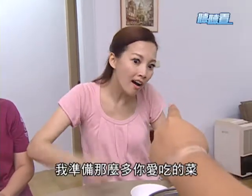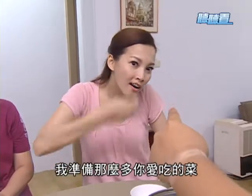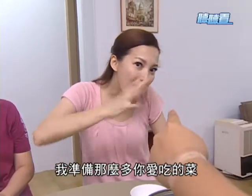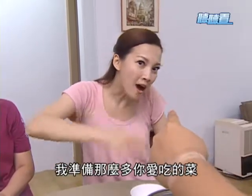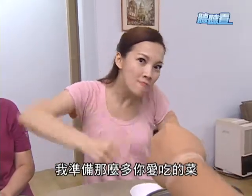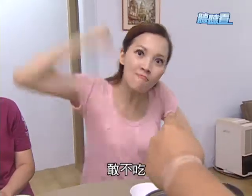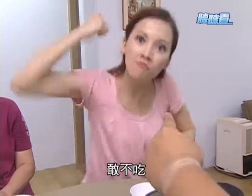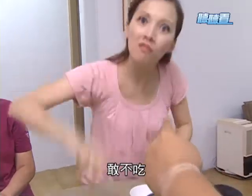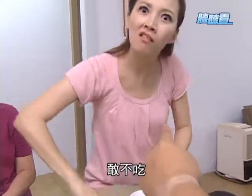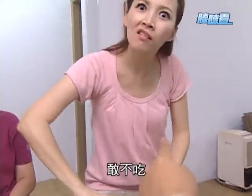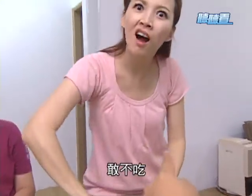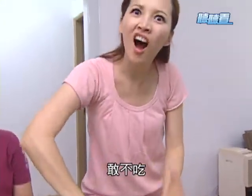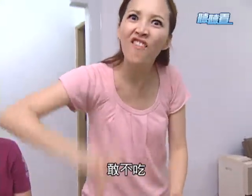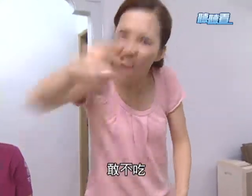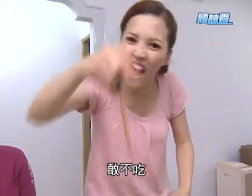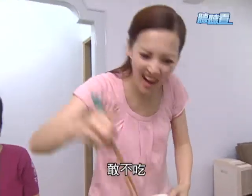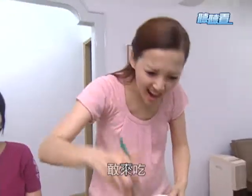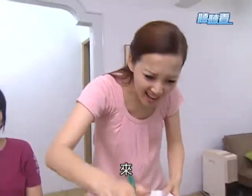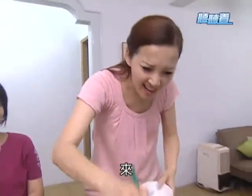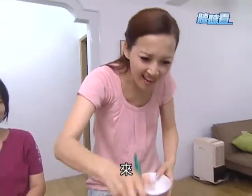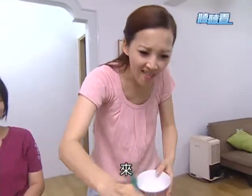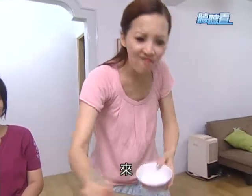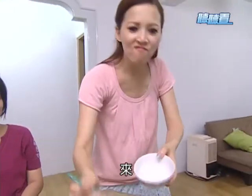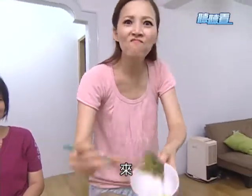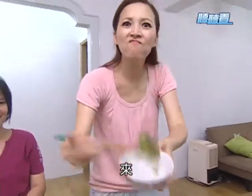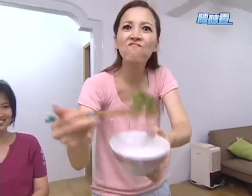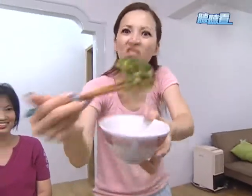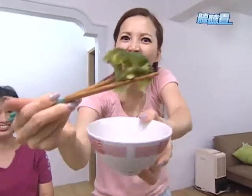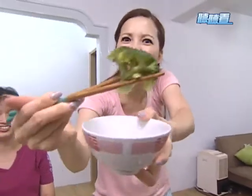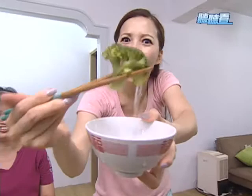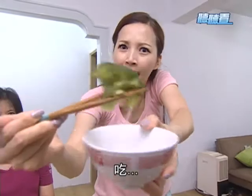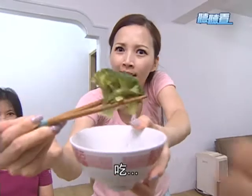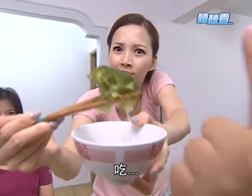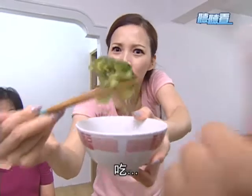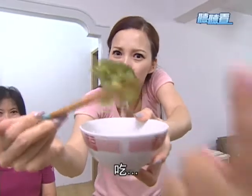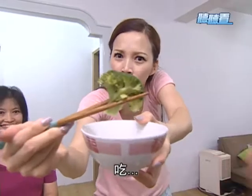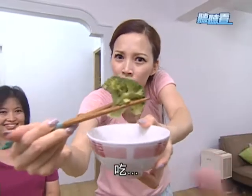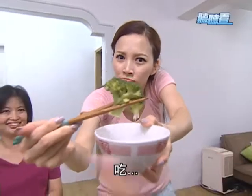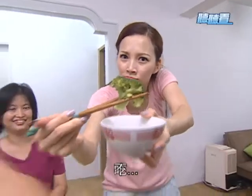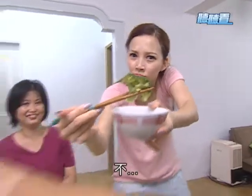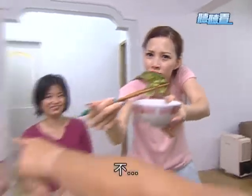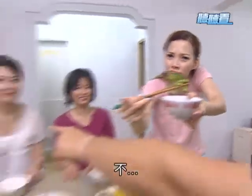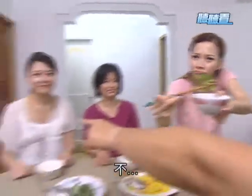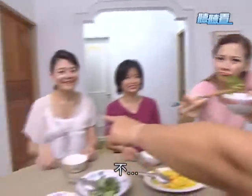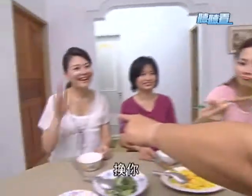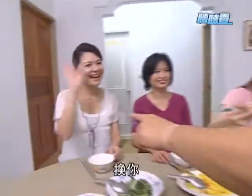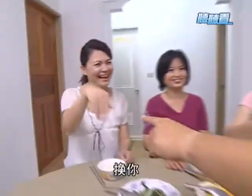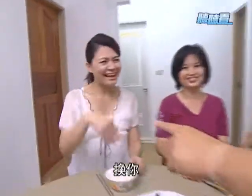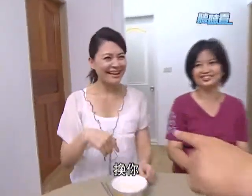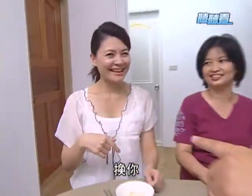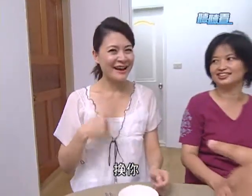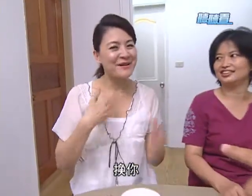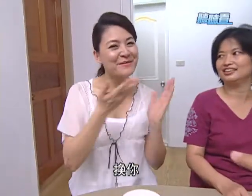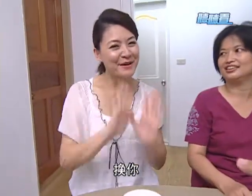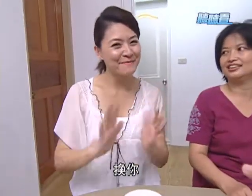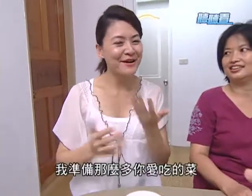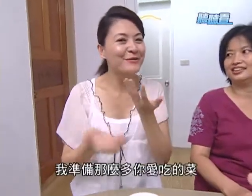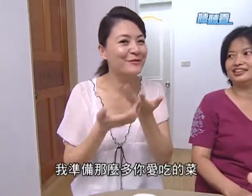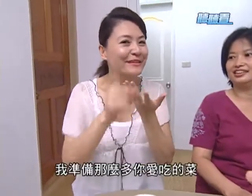菜，敢不吃？啊，来，吃， 吃，不，换你。 哎呀，我准备那么